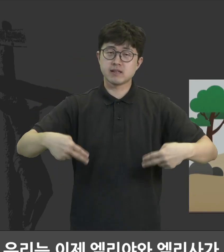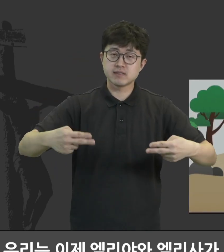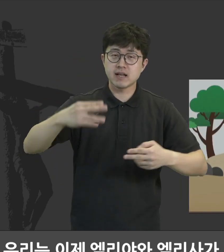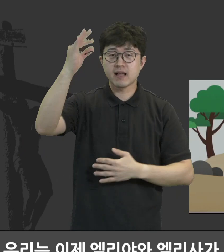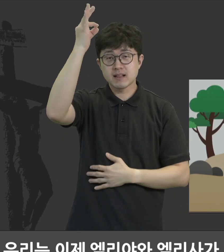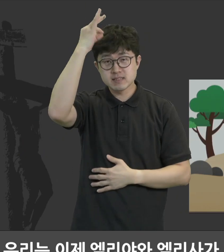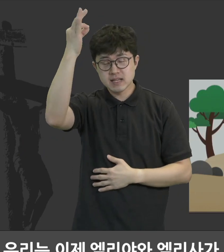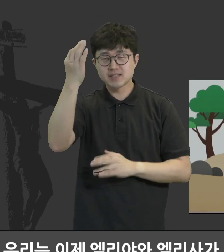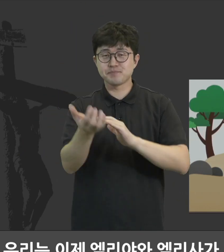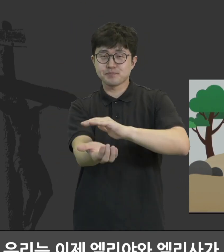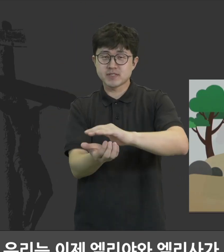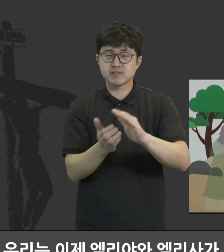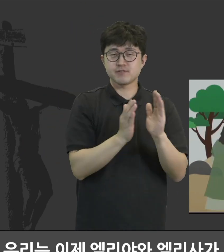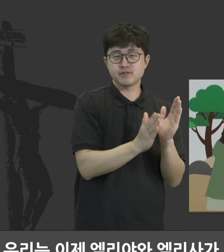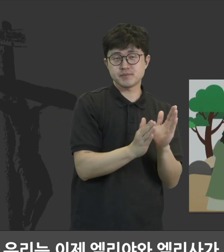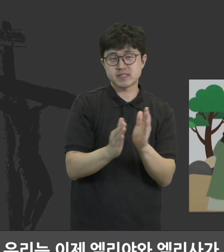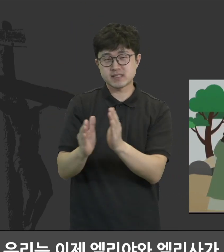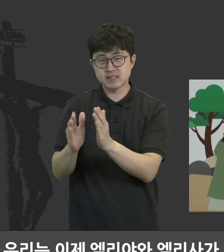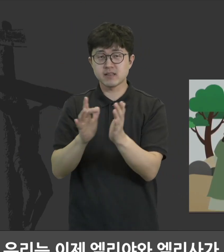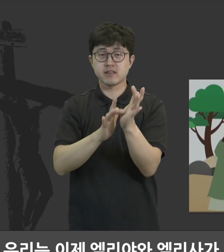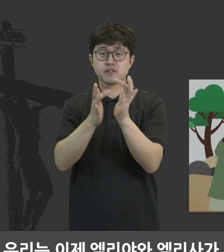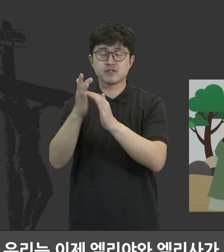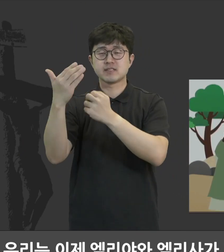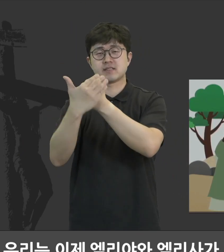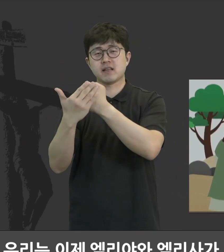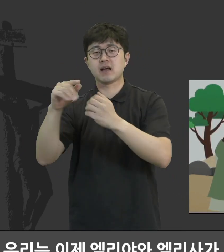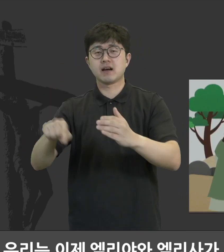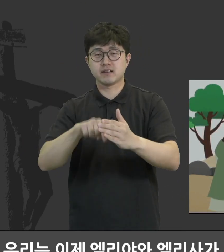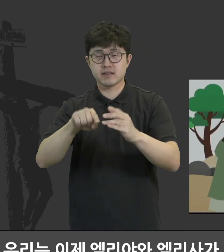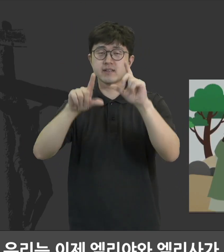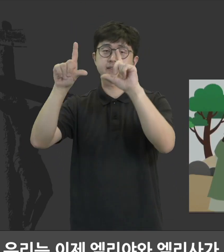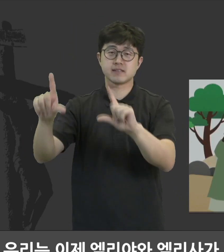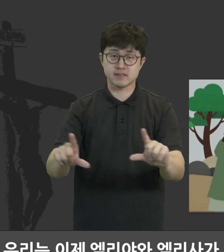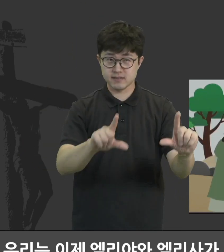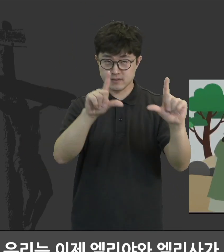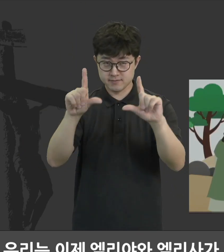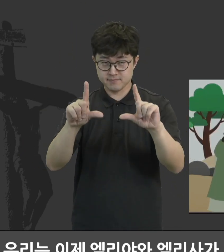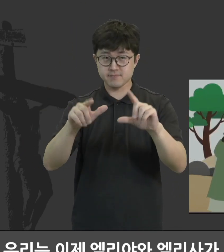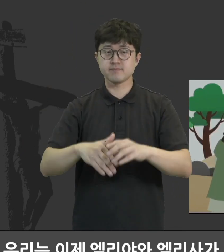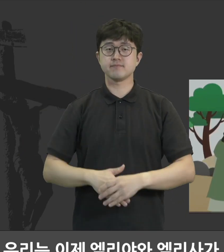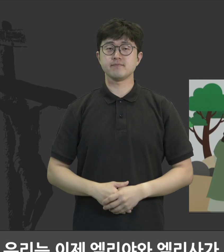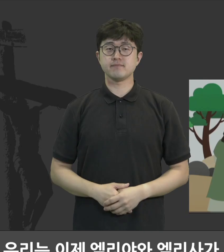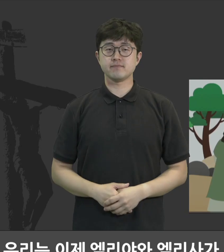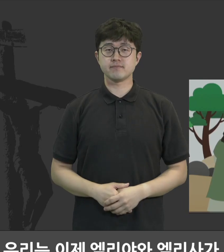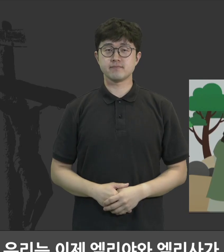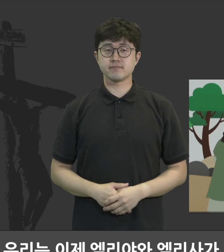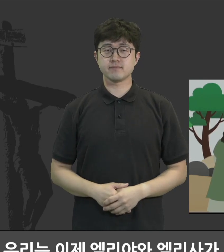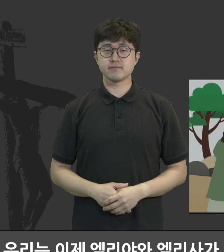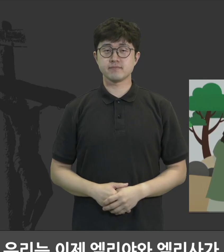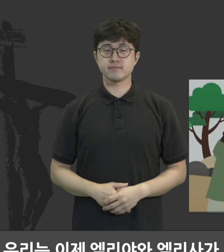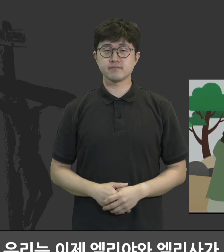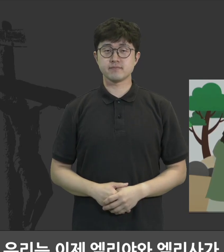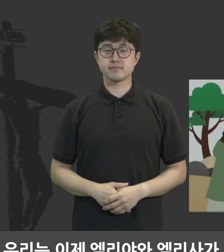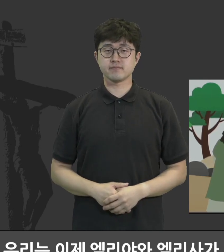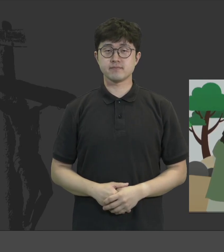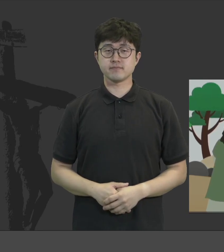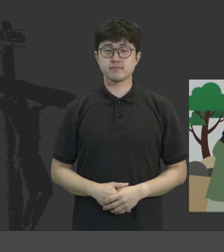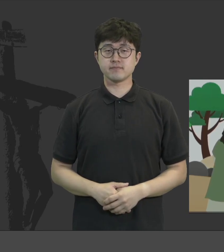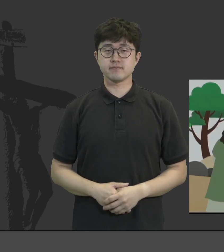우리는 이제 엘리야와 엘리사가 그림자로 예표했던 바로 그 예수님의 은혜 안에 살고